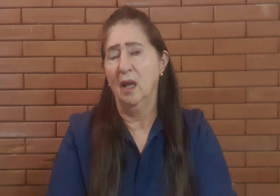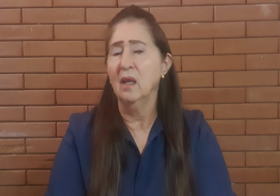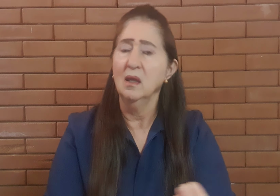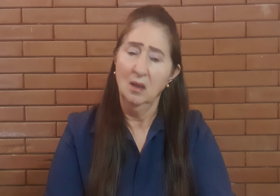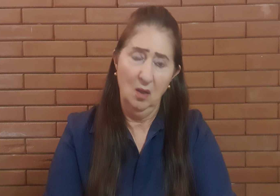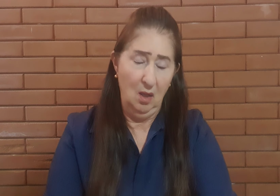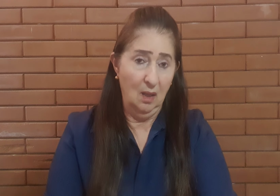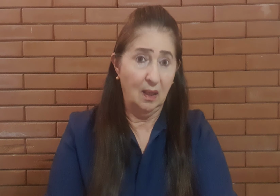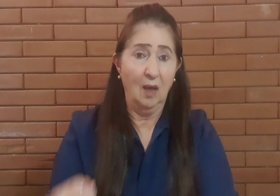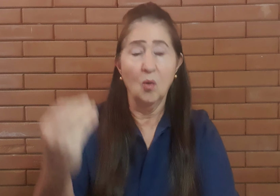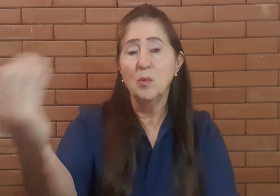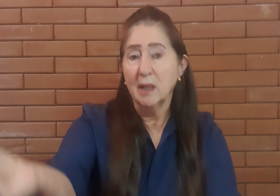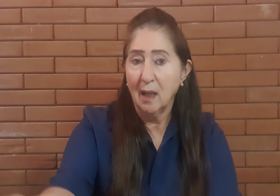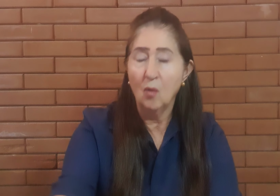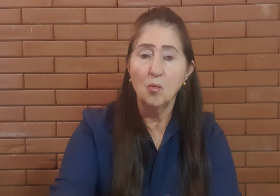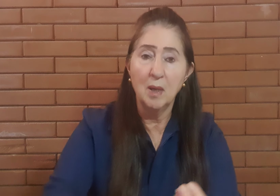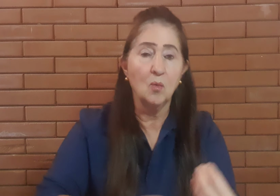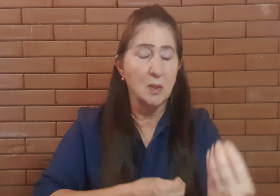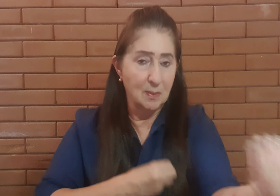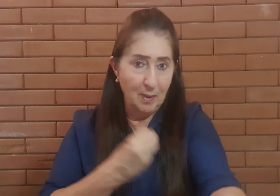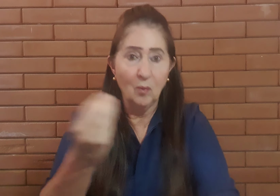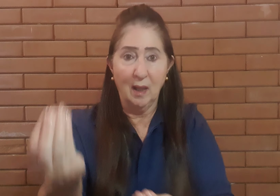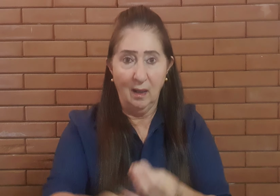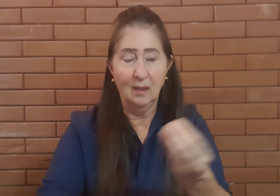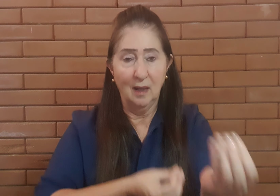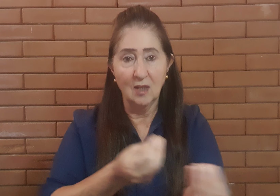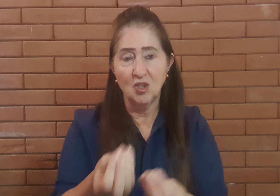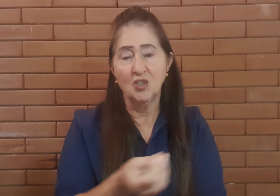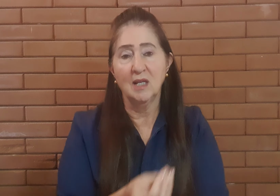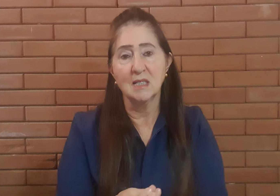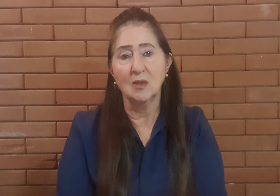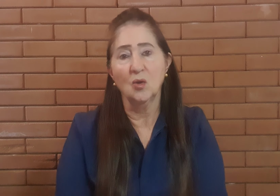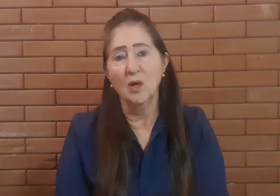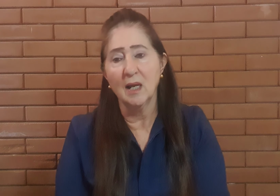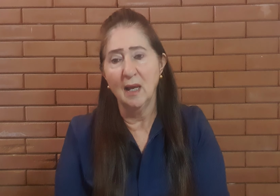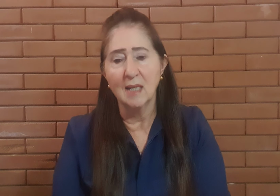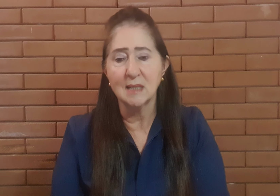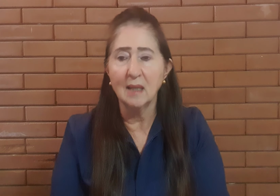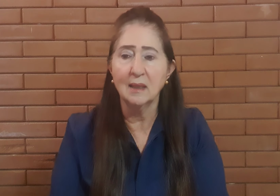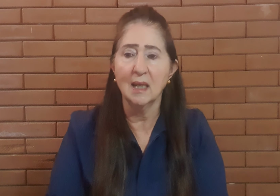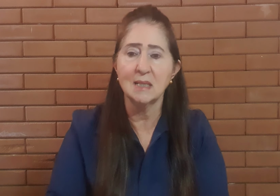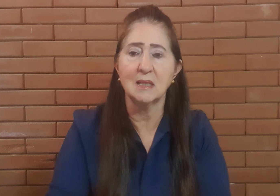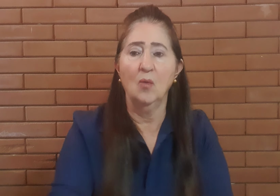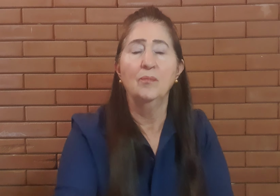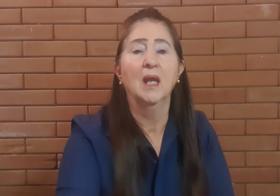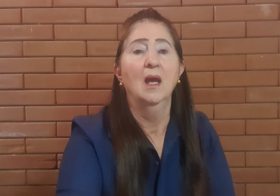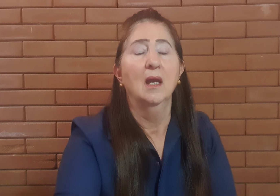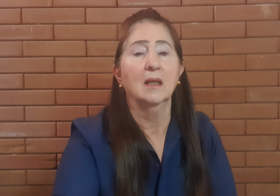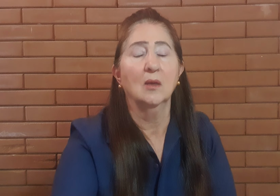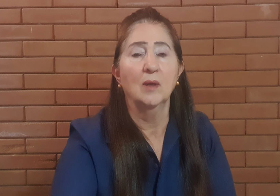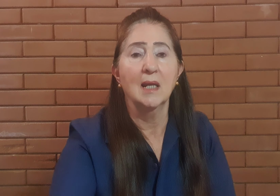alguém quer comunicar alguma coisa para alguém, né? A gente tem essa troca, essa interação. Então,